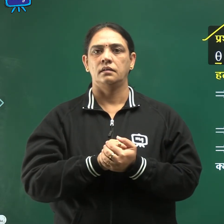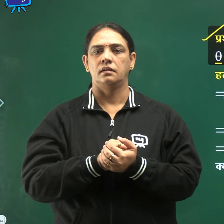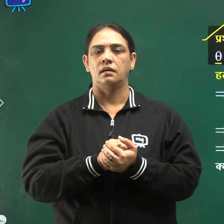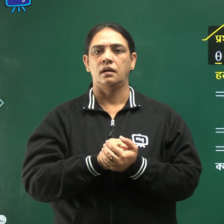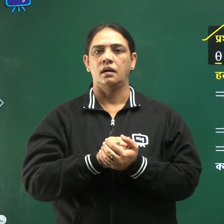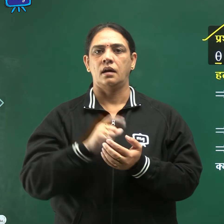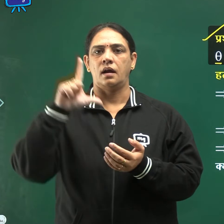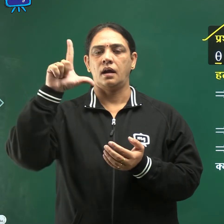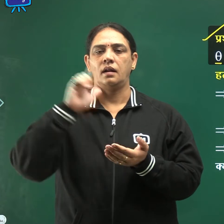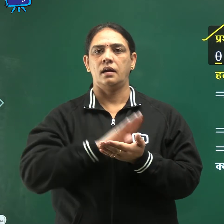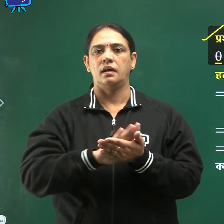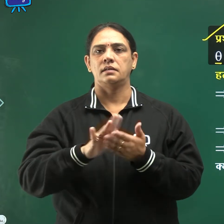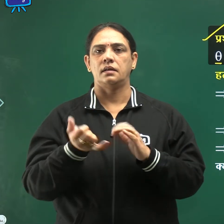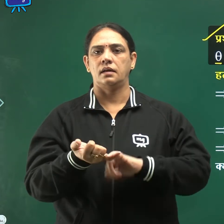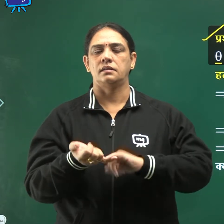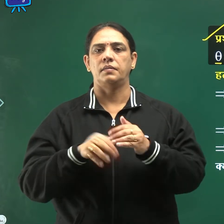LHS में